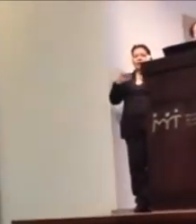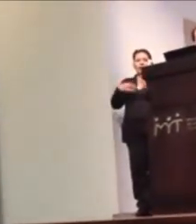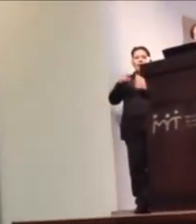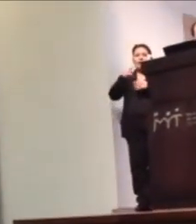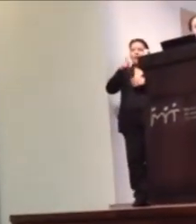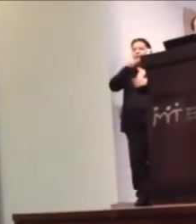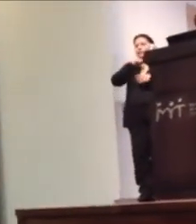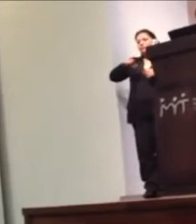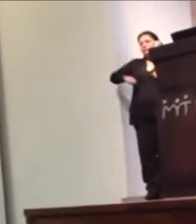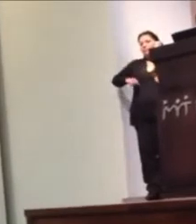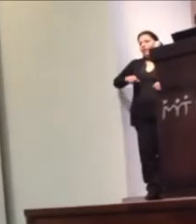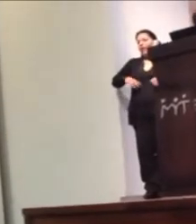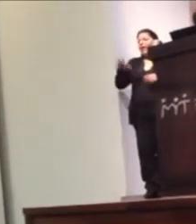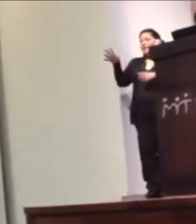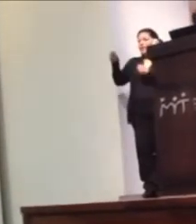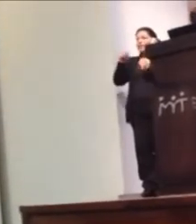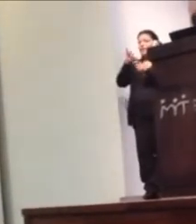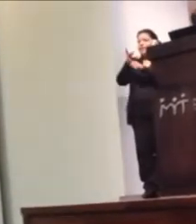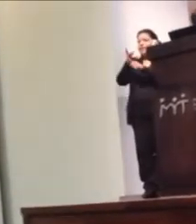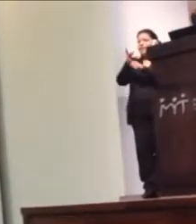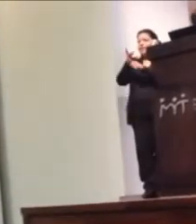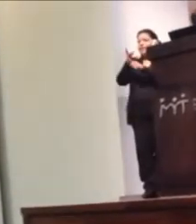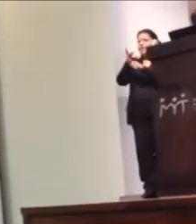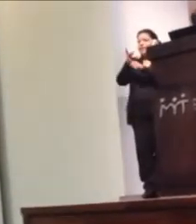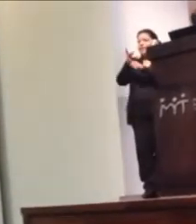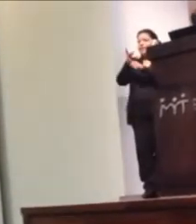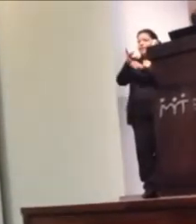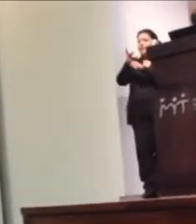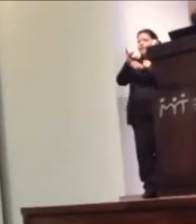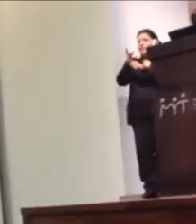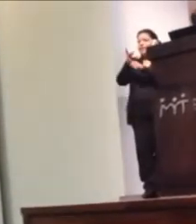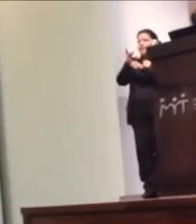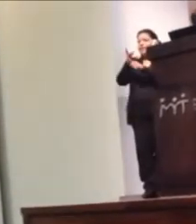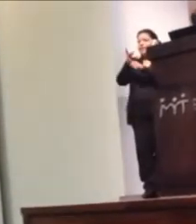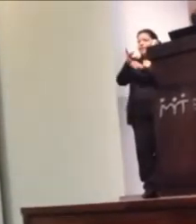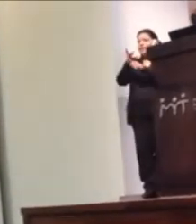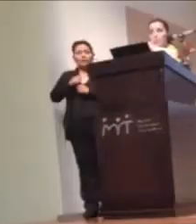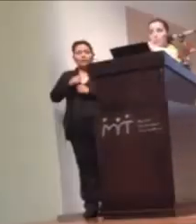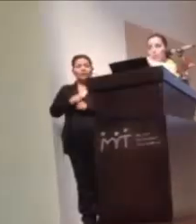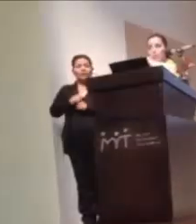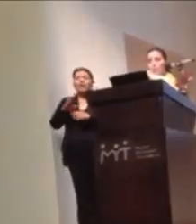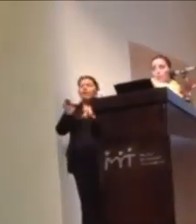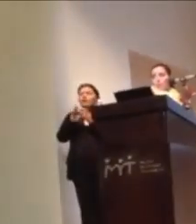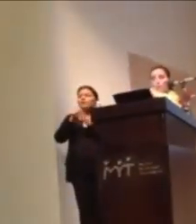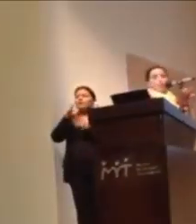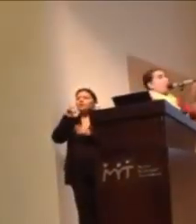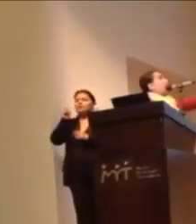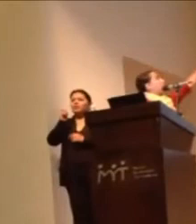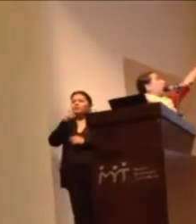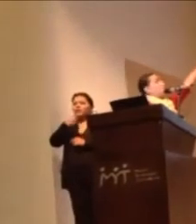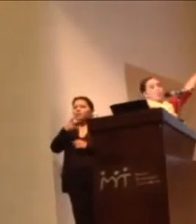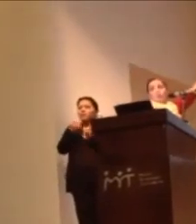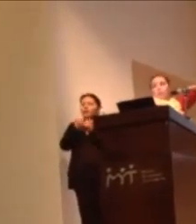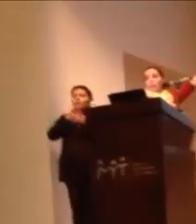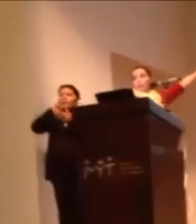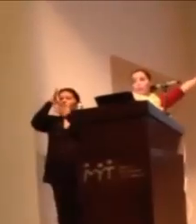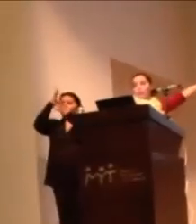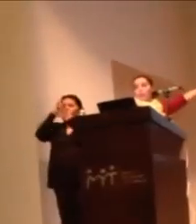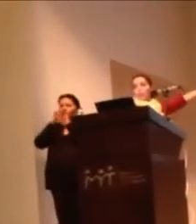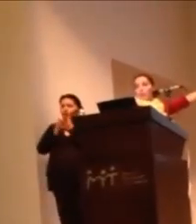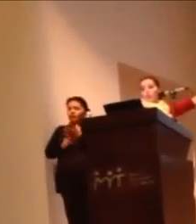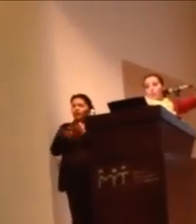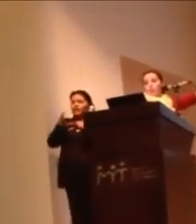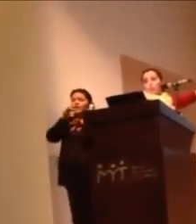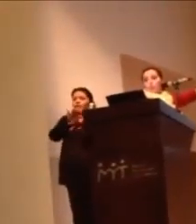y actividades. Después tenemos el APC, que puede ser todo esto.